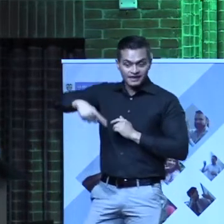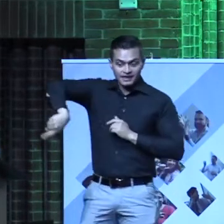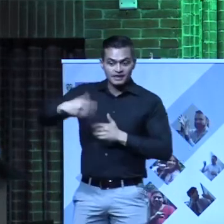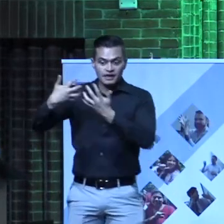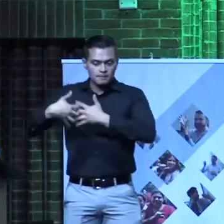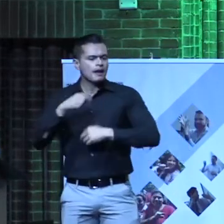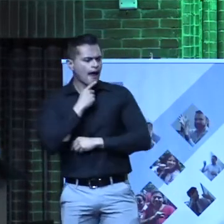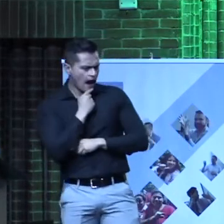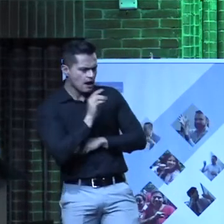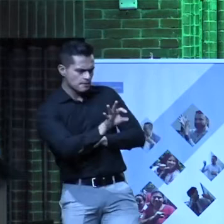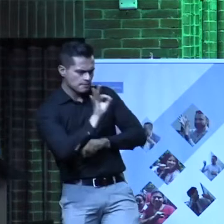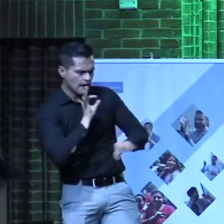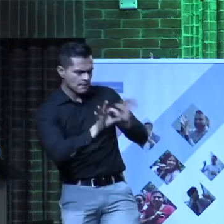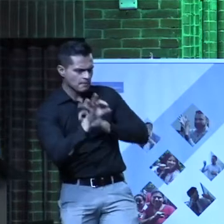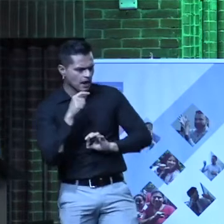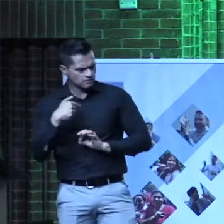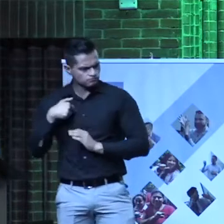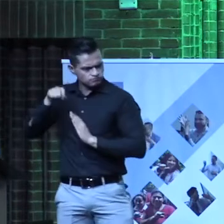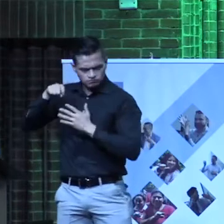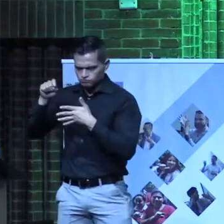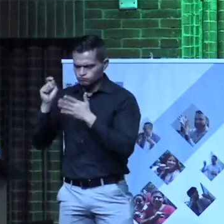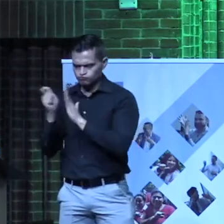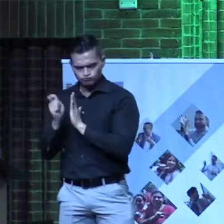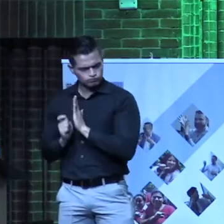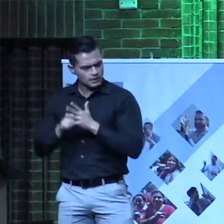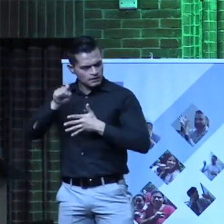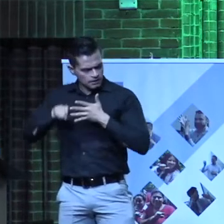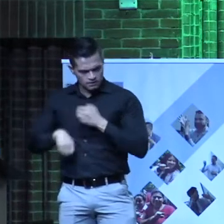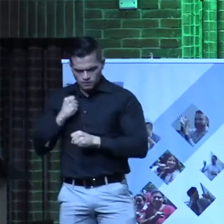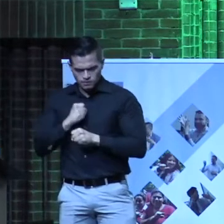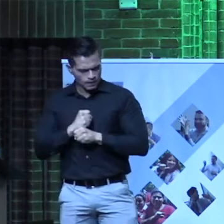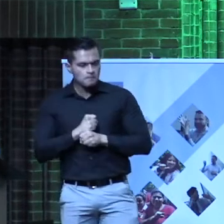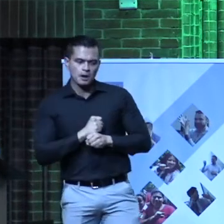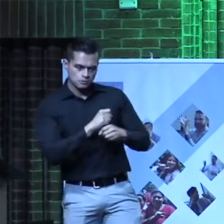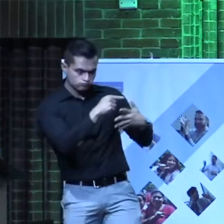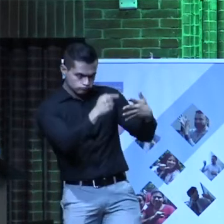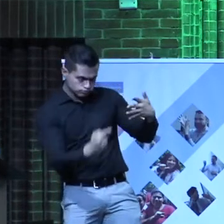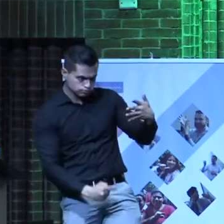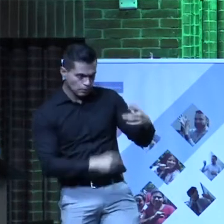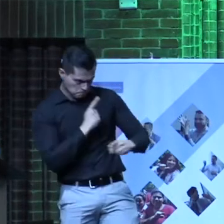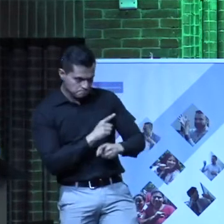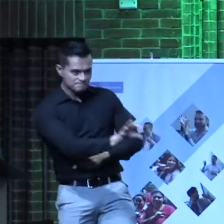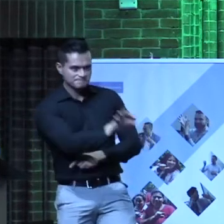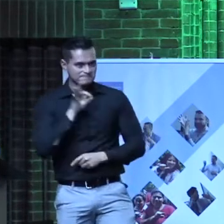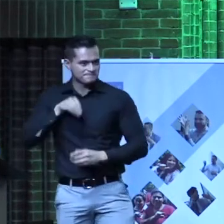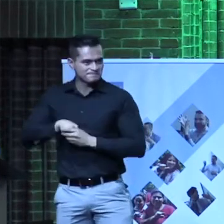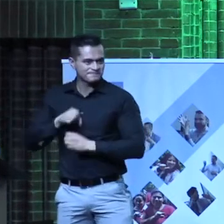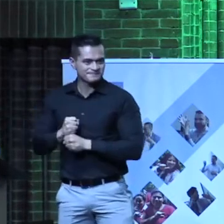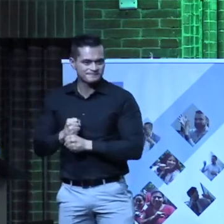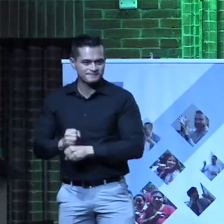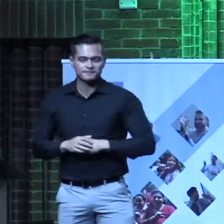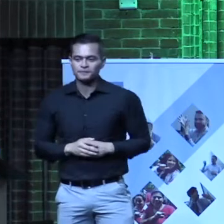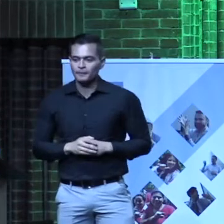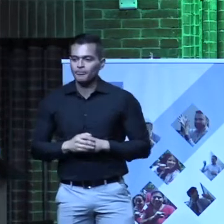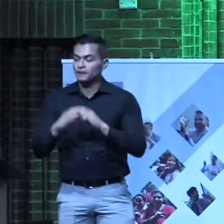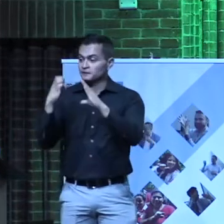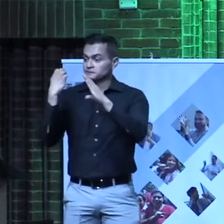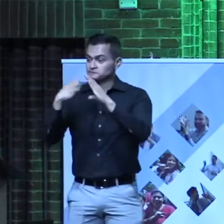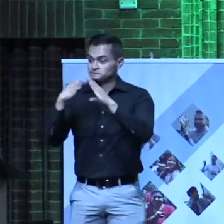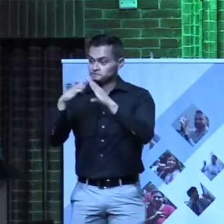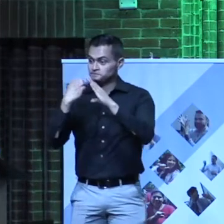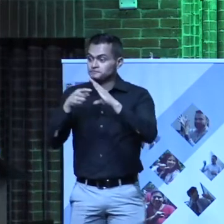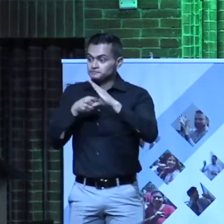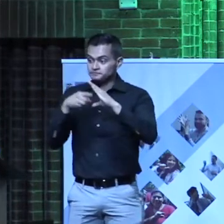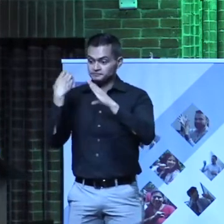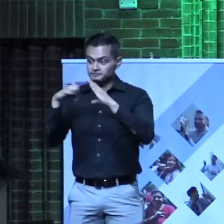a trabajadores que cumplan con los requerimientos que desea esta empresa. El Servicio Público de Empleo tiene en